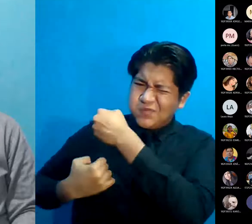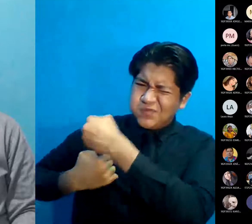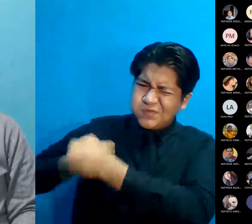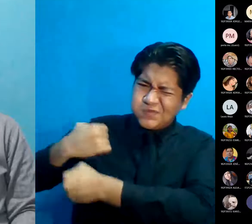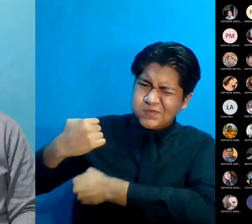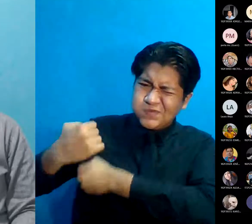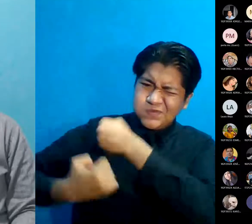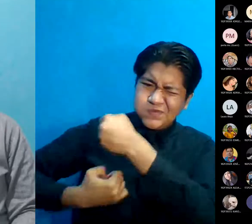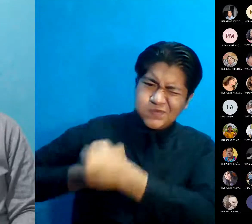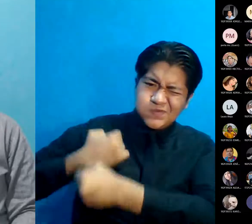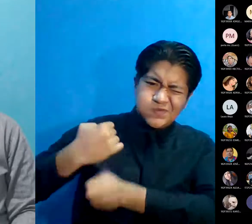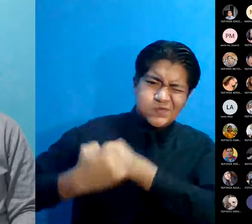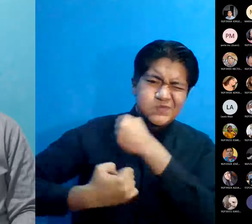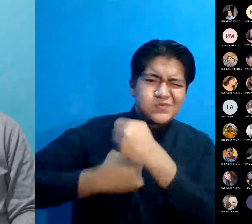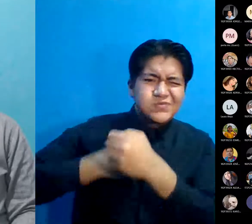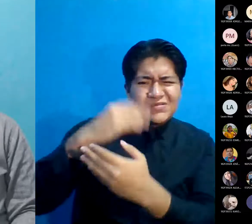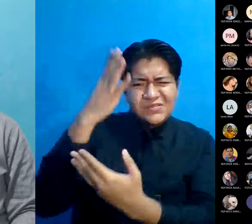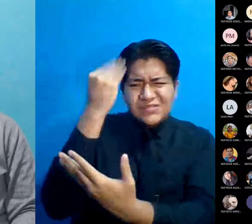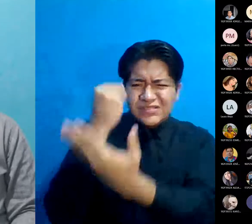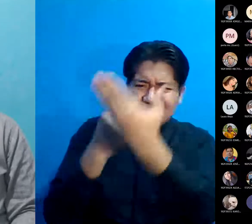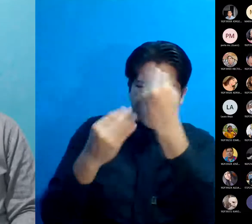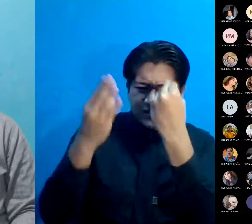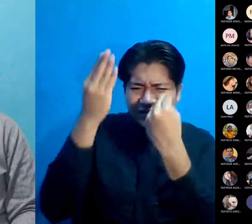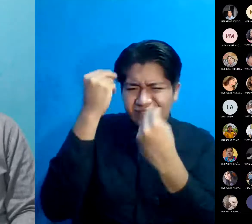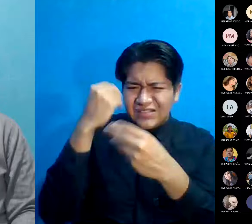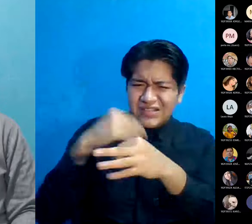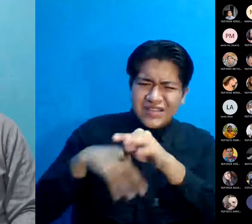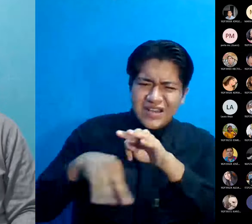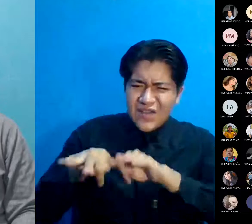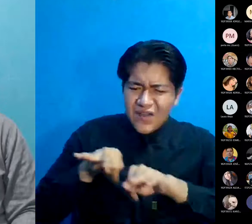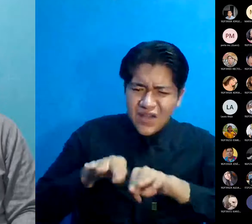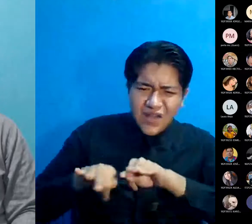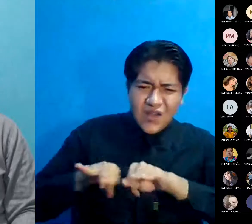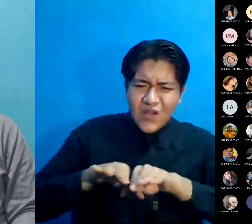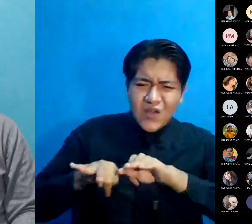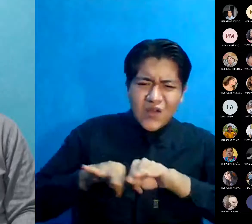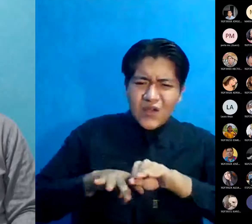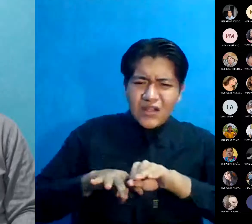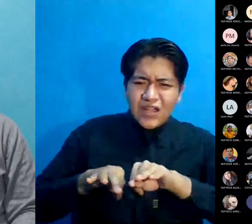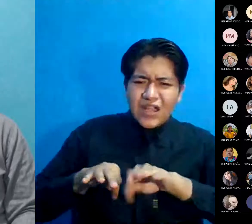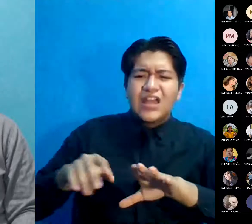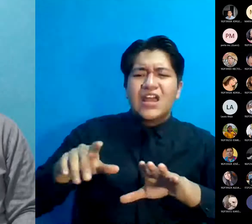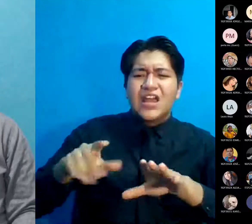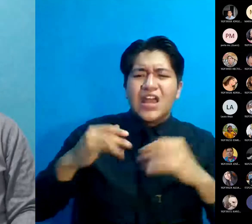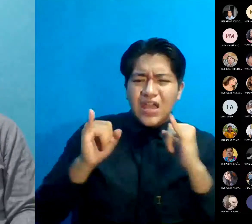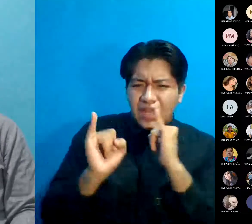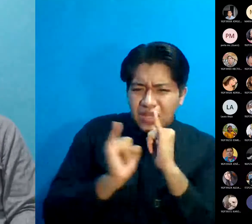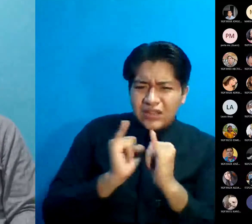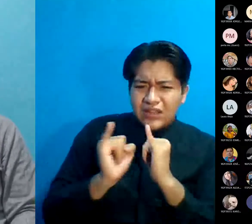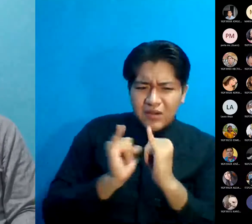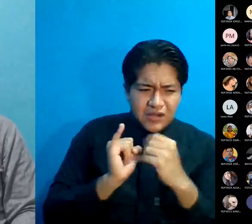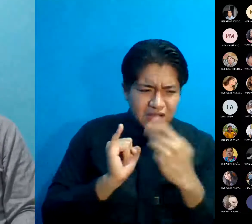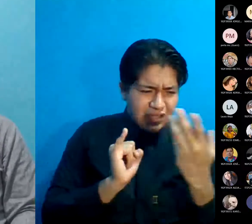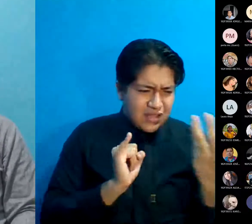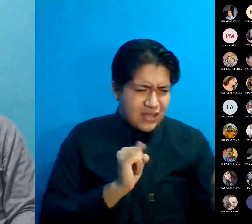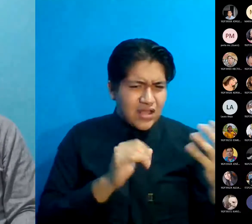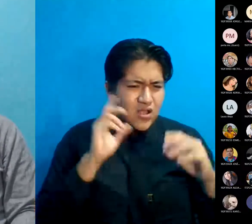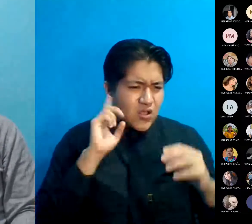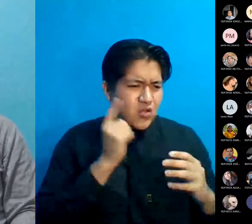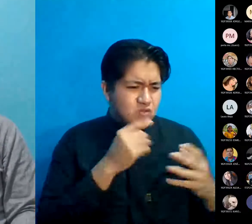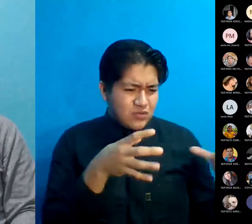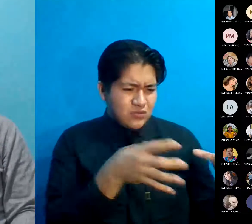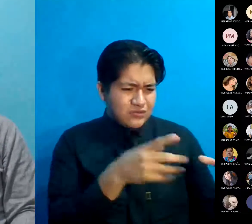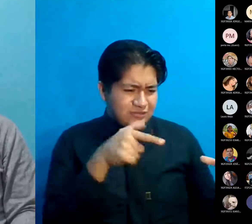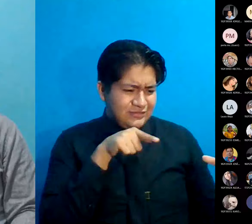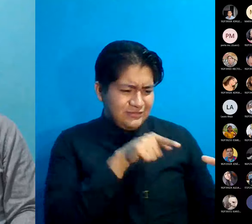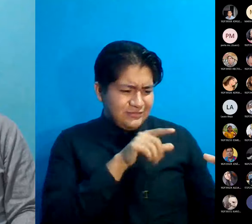de naturalización, que podamos transmitir, que podamos sentir al sordo, que incluso somos sordos,